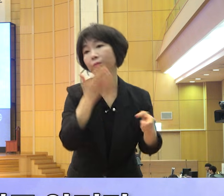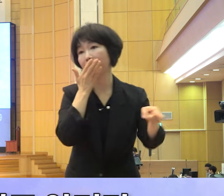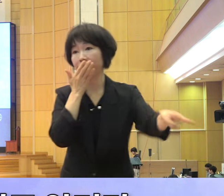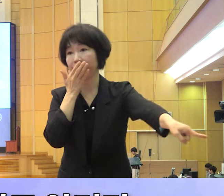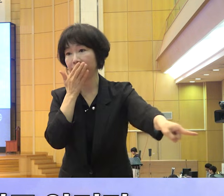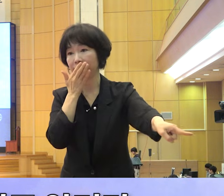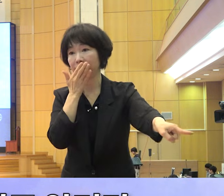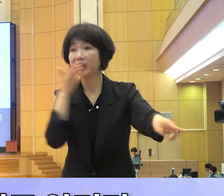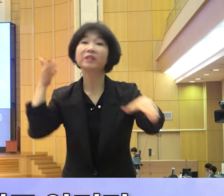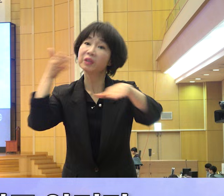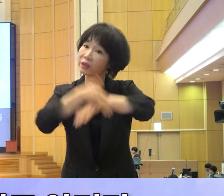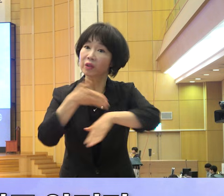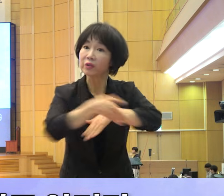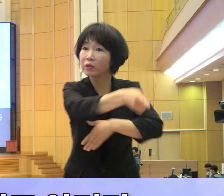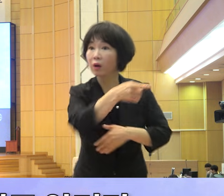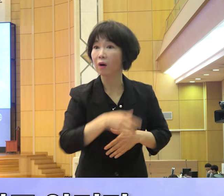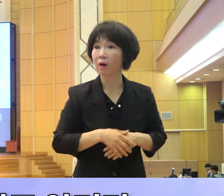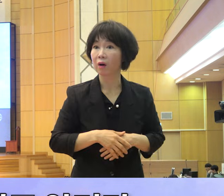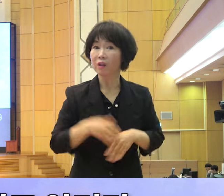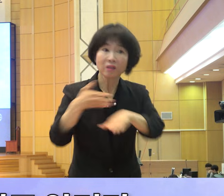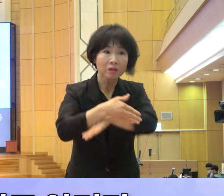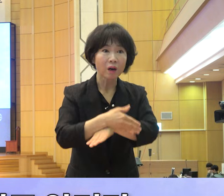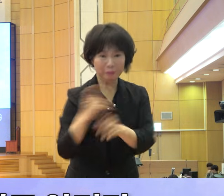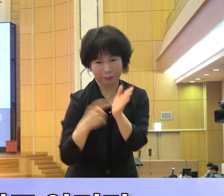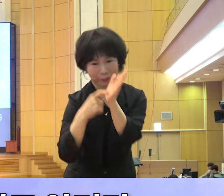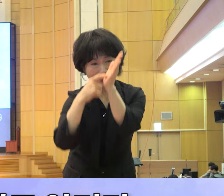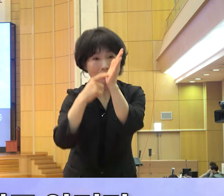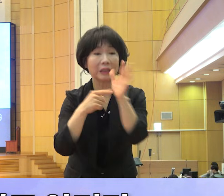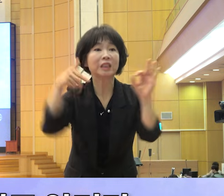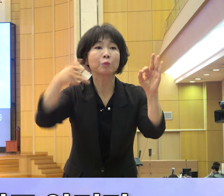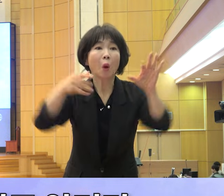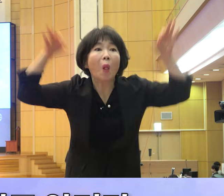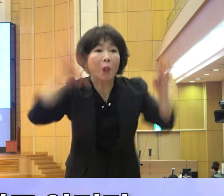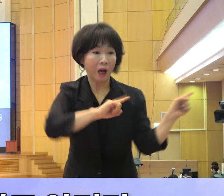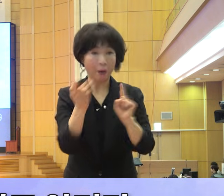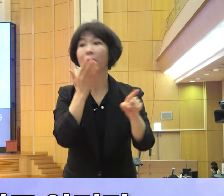그러니까 잘 들으시라고 살려면